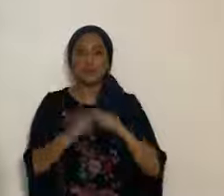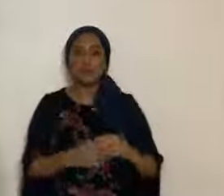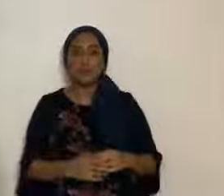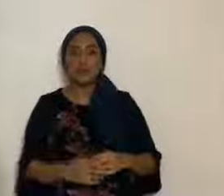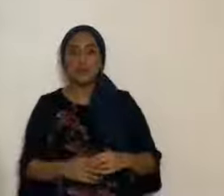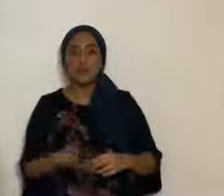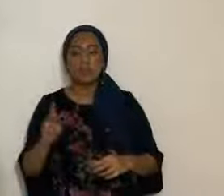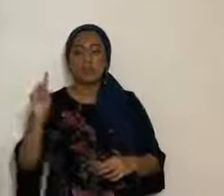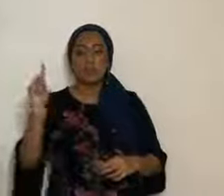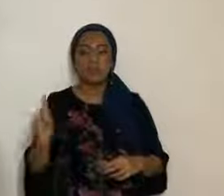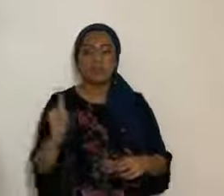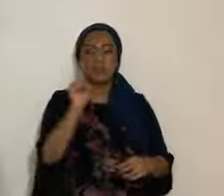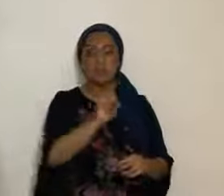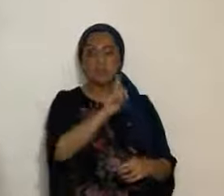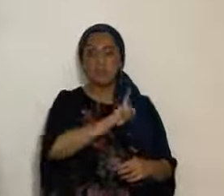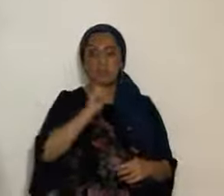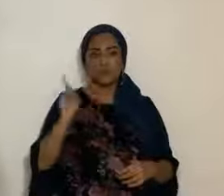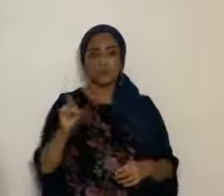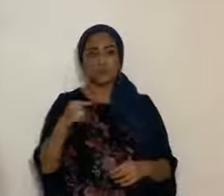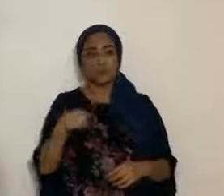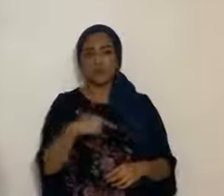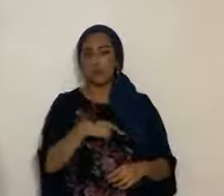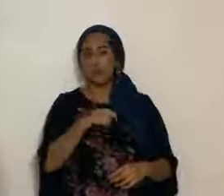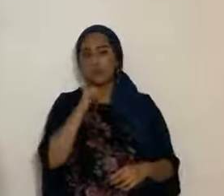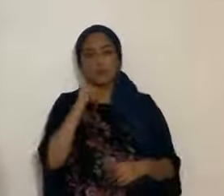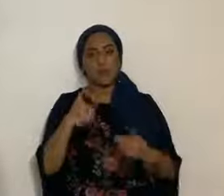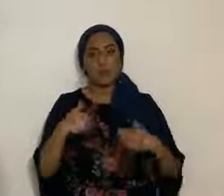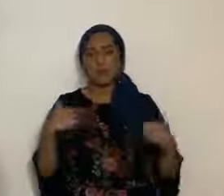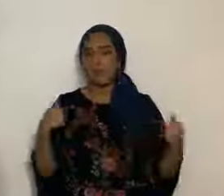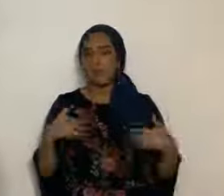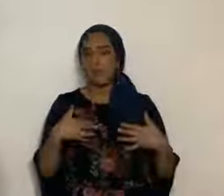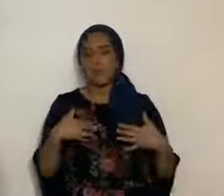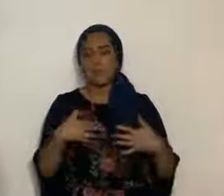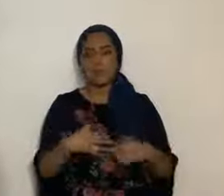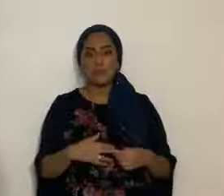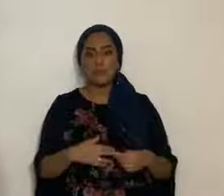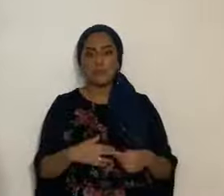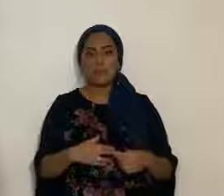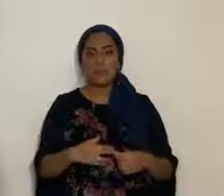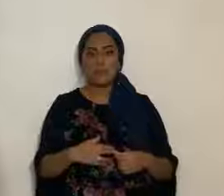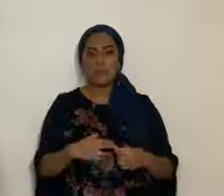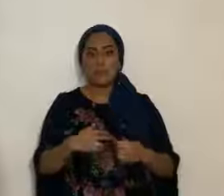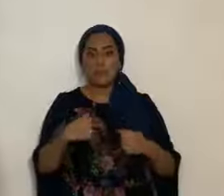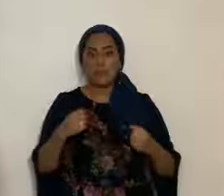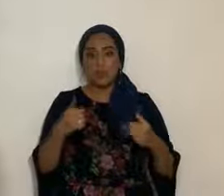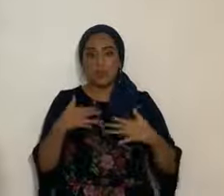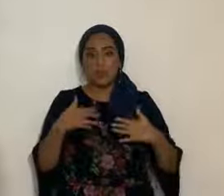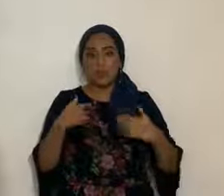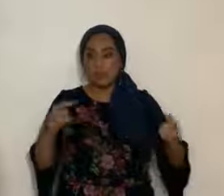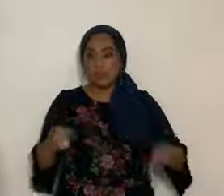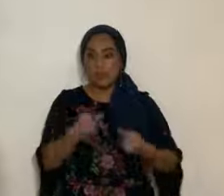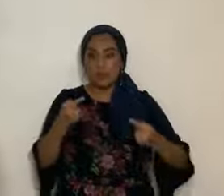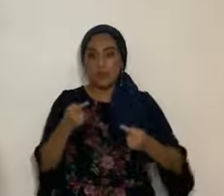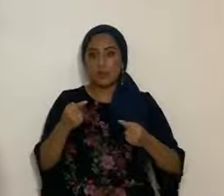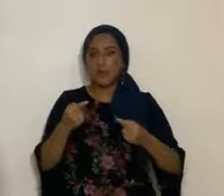Cada uno de nosotros no debemos de tener temor de pecar y ser descubiertos por nuestro patrón, por el roe o